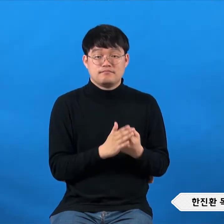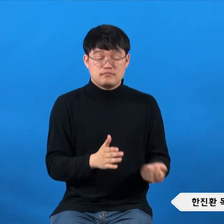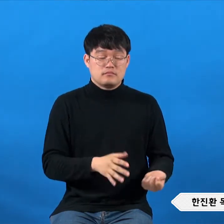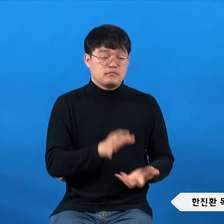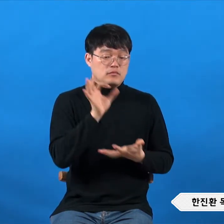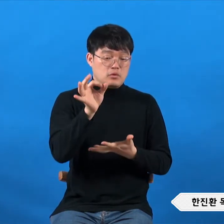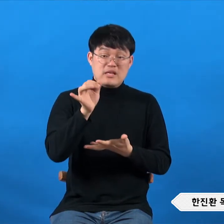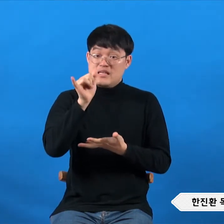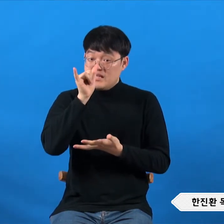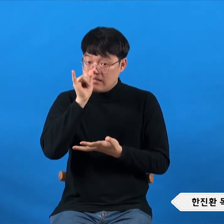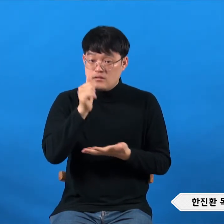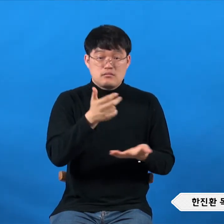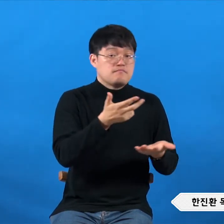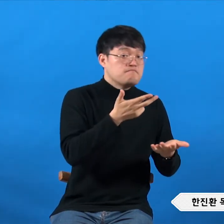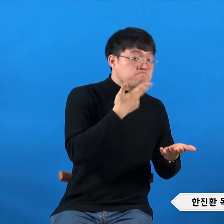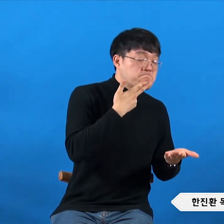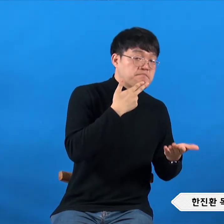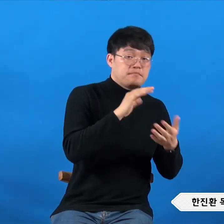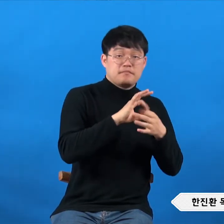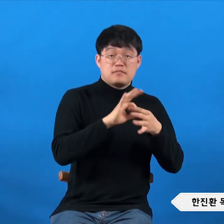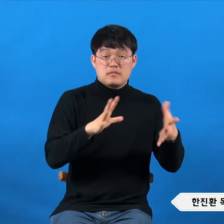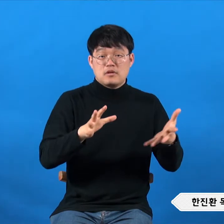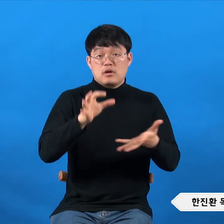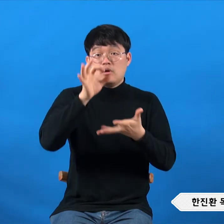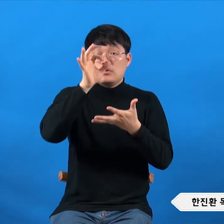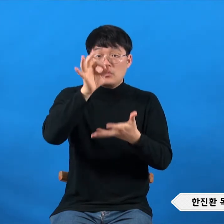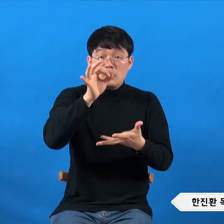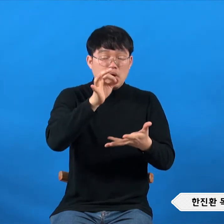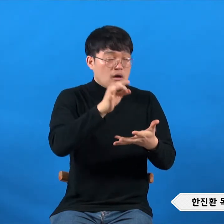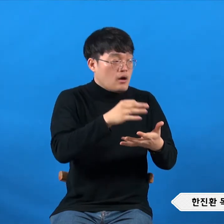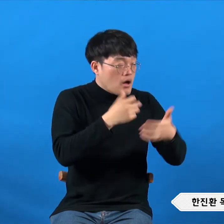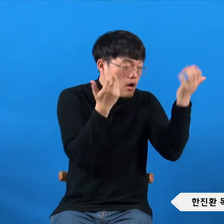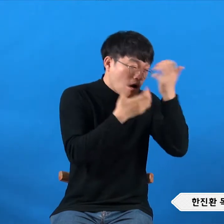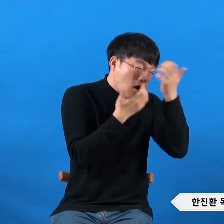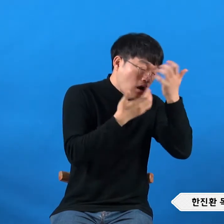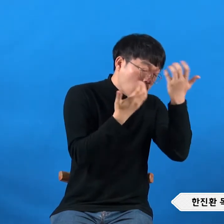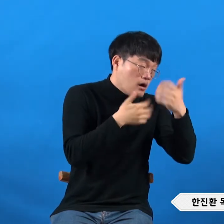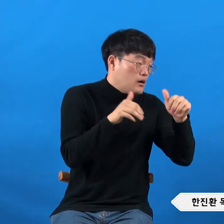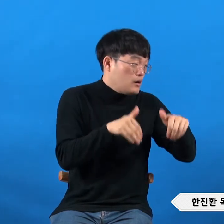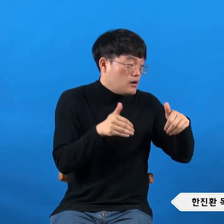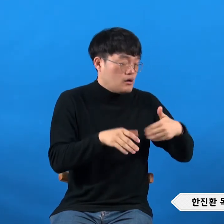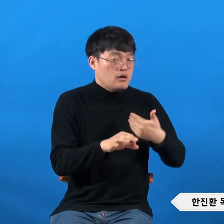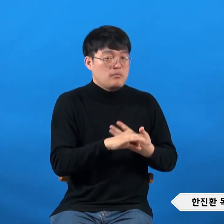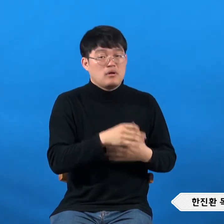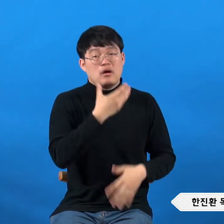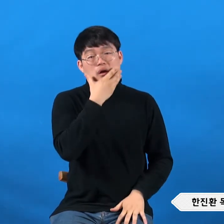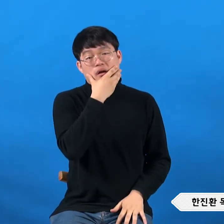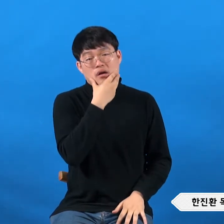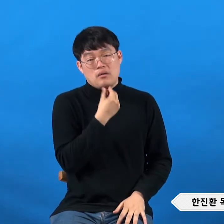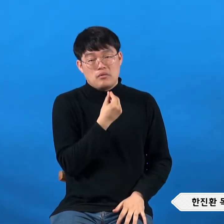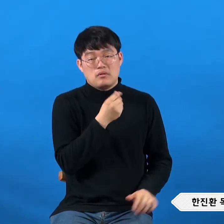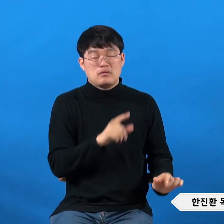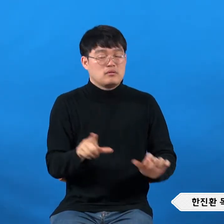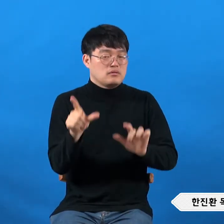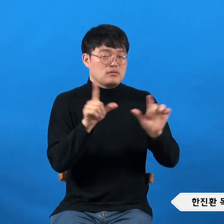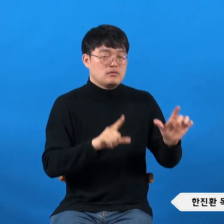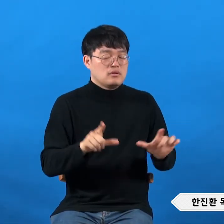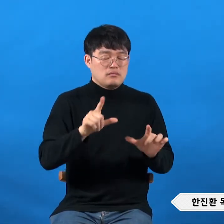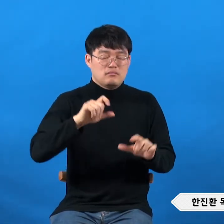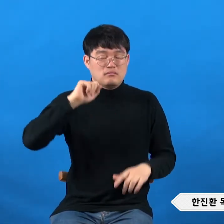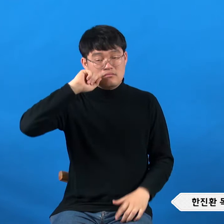그러니까 돈이 있든지 없든지 간에 돈의 종이 되어버리면 행복하고는 거리가 멀게